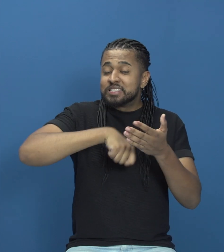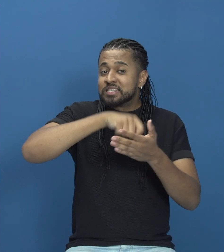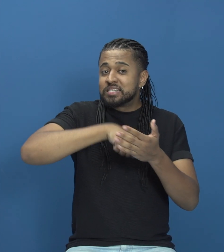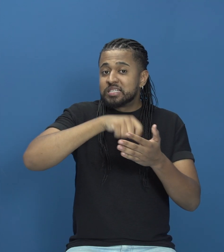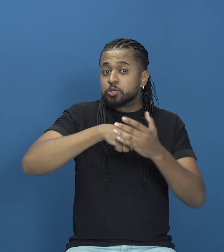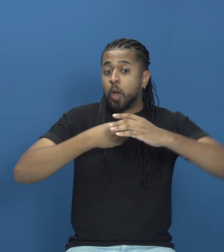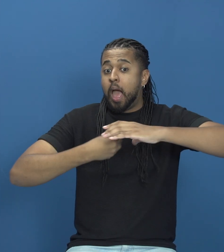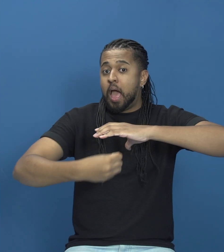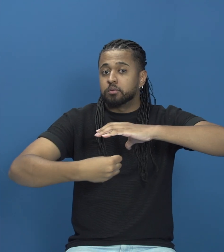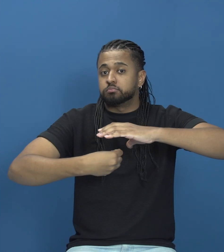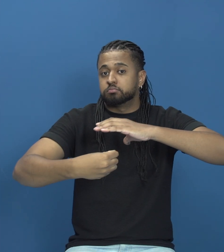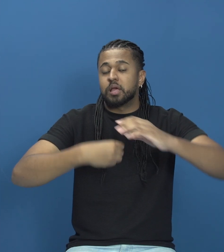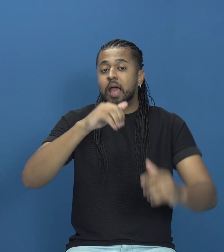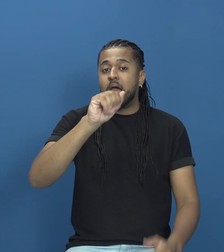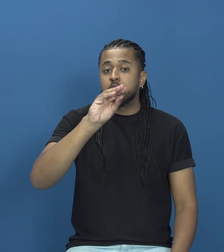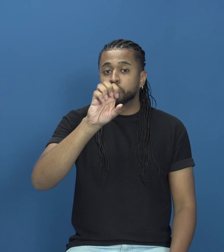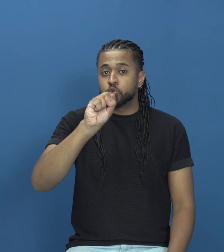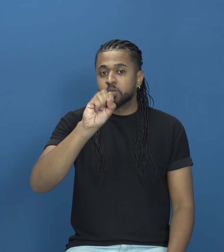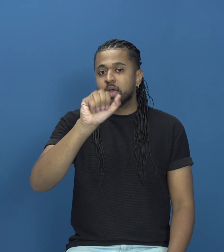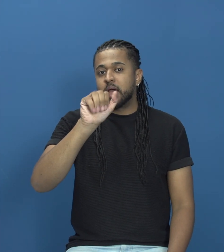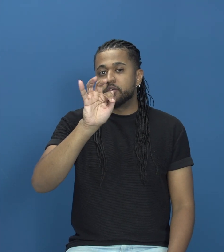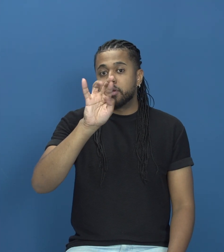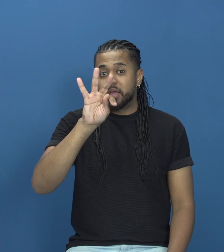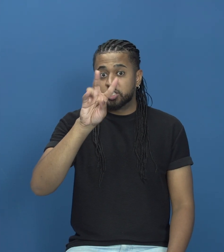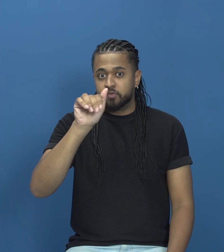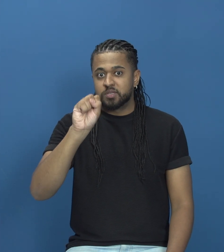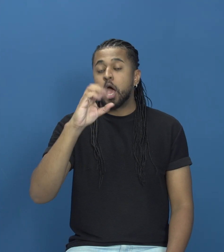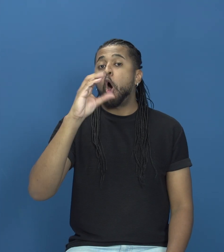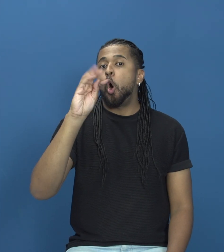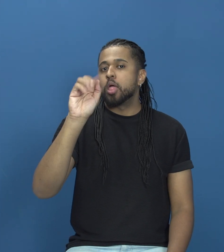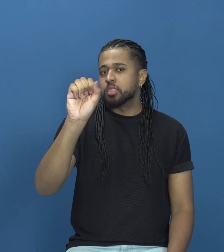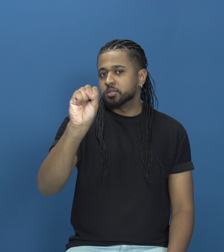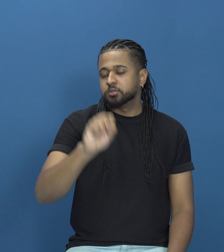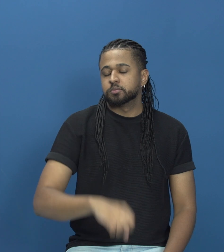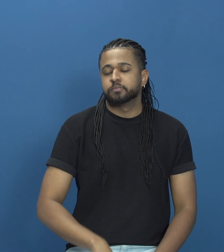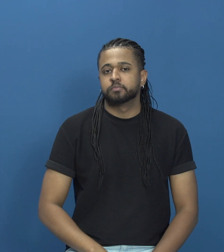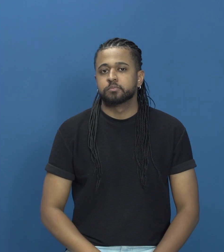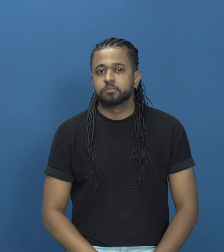em ações afirmativas. Abre parênteses, cotas. Fecha parênteses.